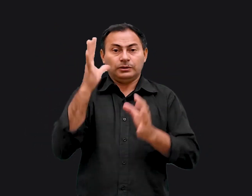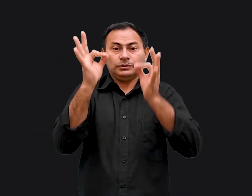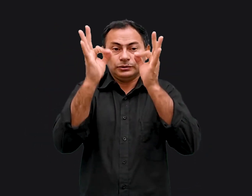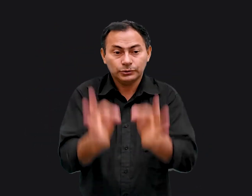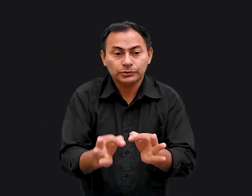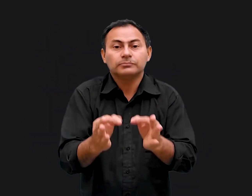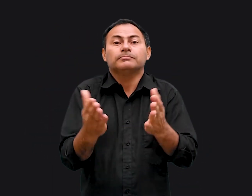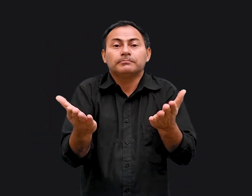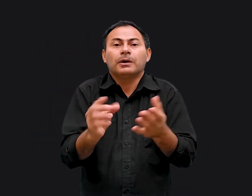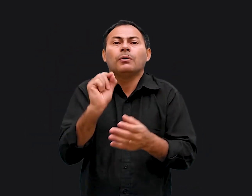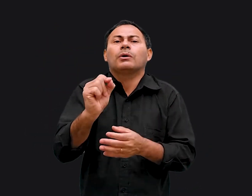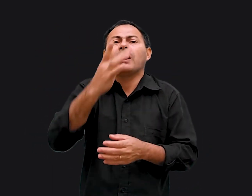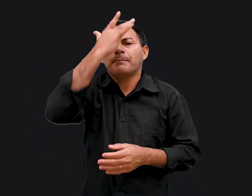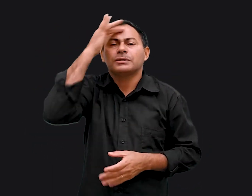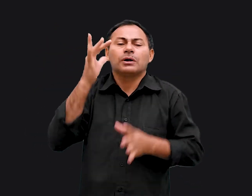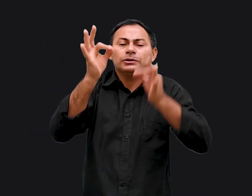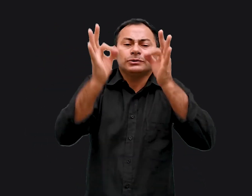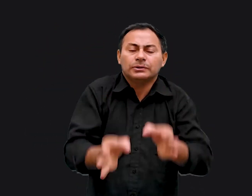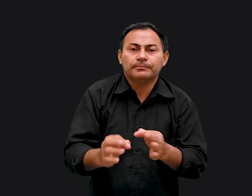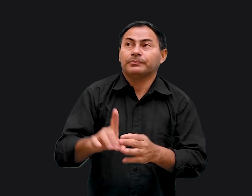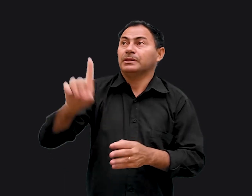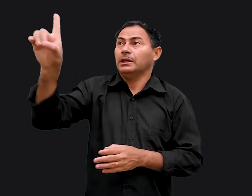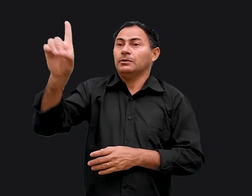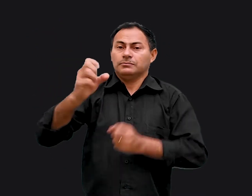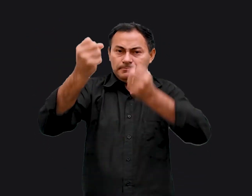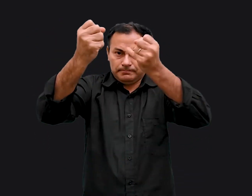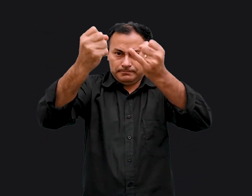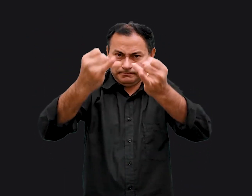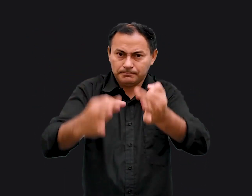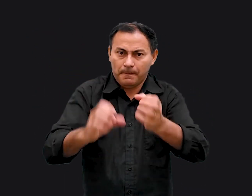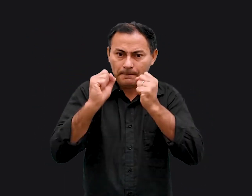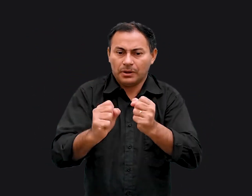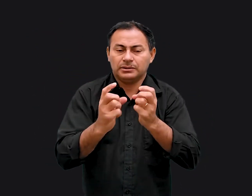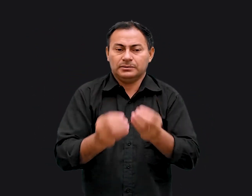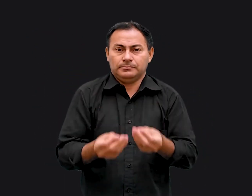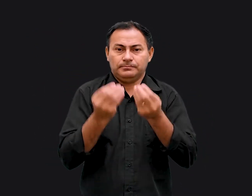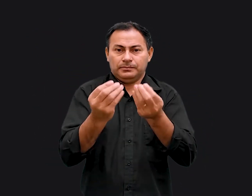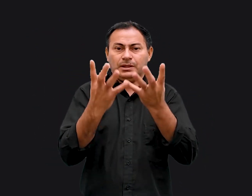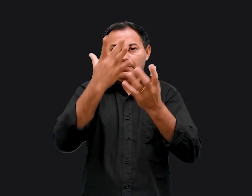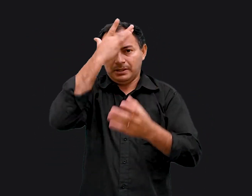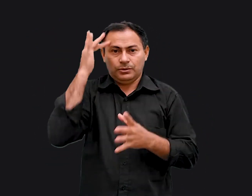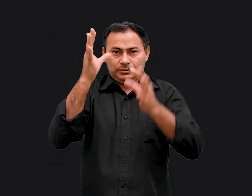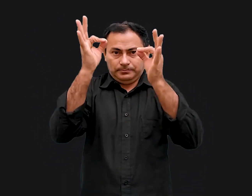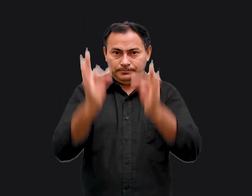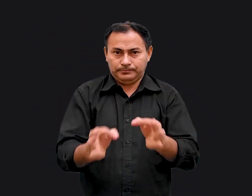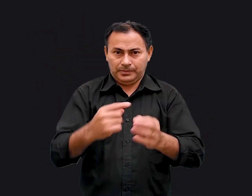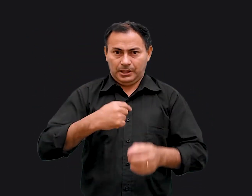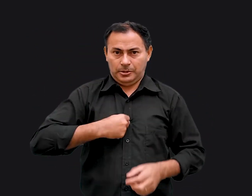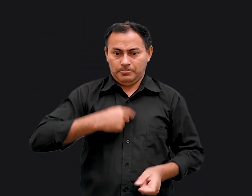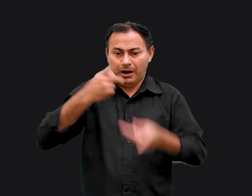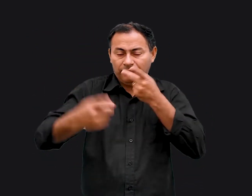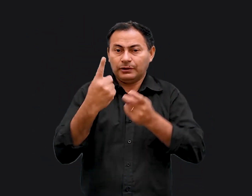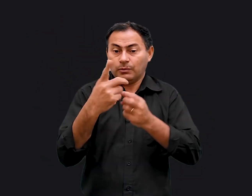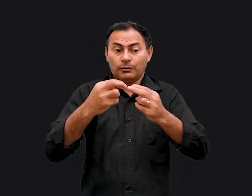justo. Afinal, o que é um homem justo? Deus nos explica o que pode ser considerado um homem justo. Eu disse uma coisa a